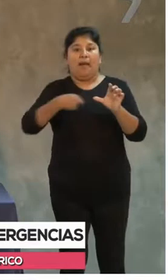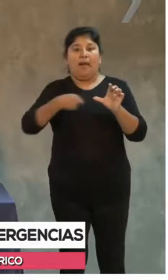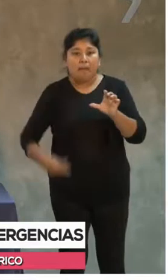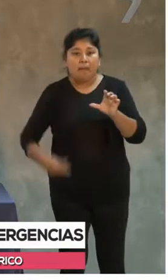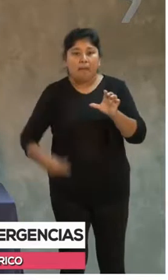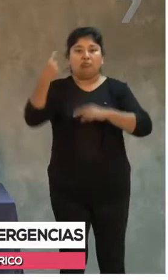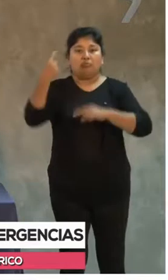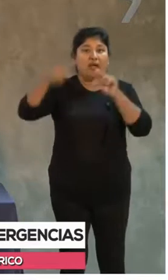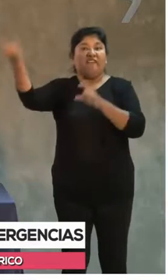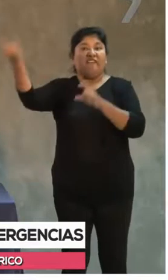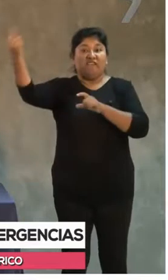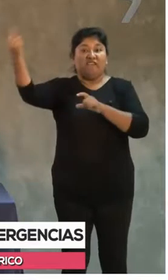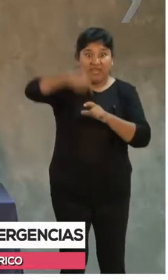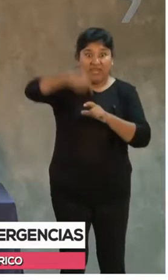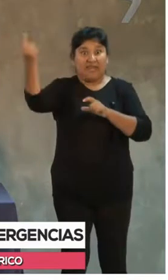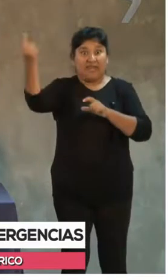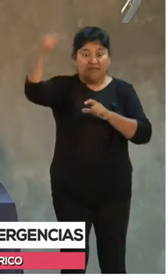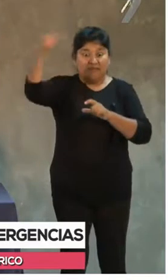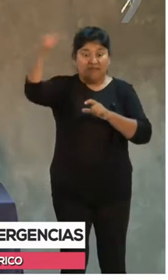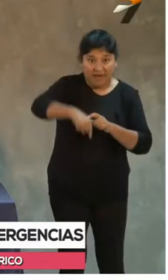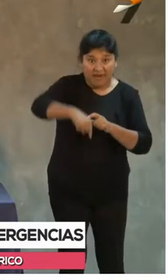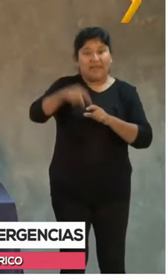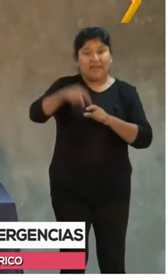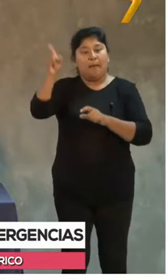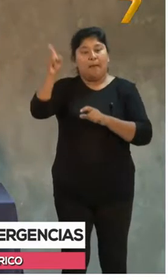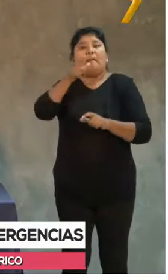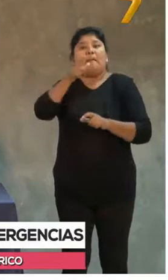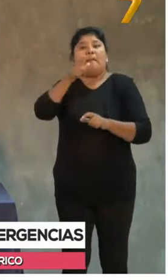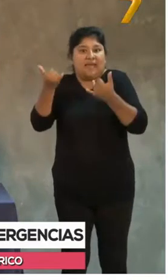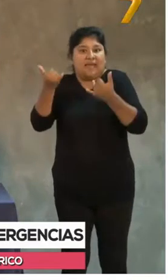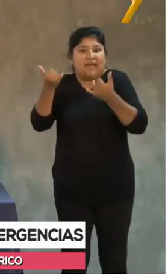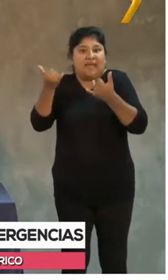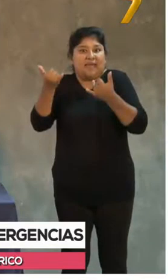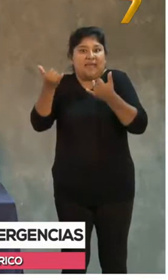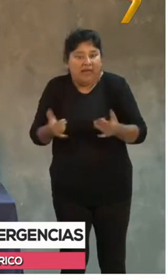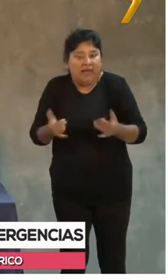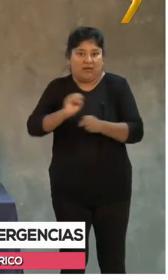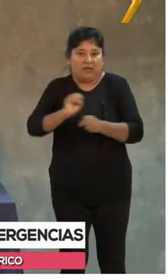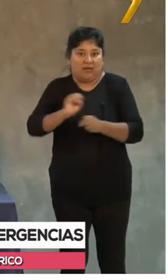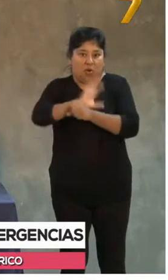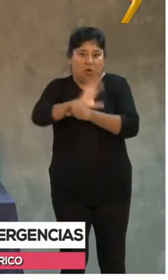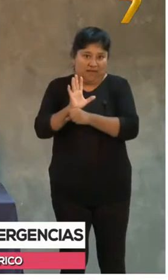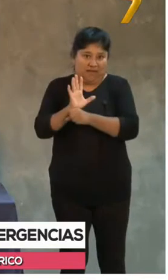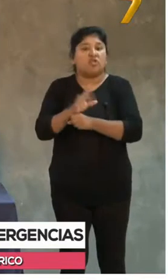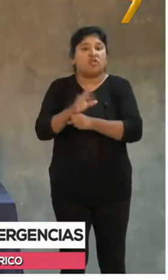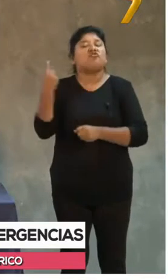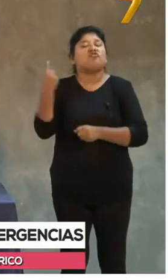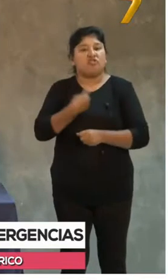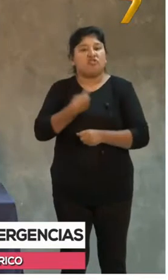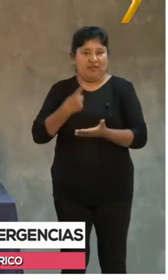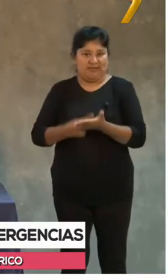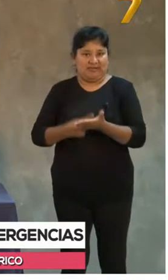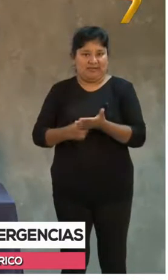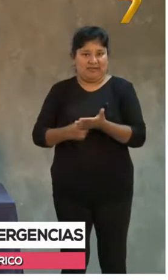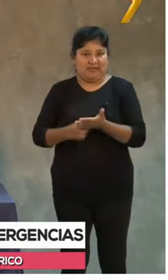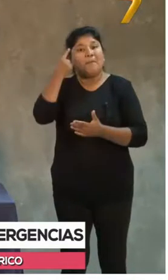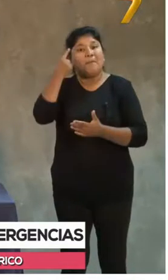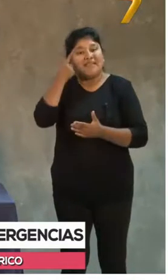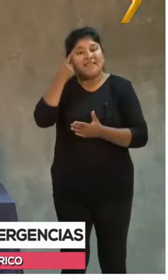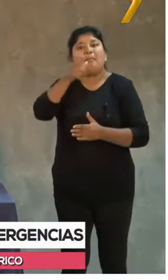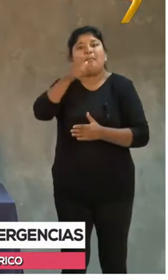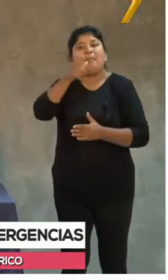China, de Estados Unidos, de cualquiera de los otros países. A partir de este momento, para nosotros, del día a la fecha,